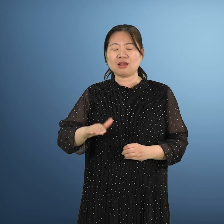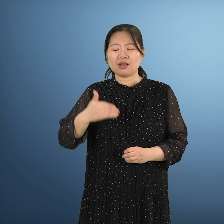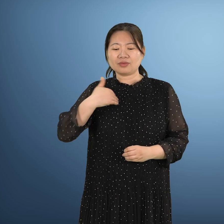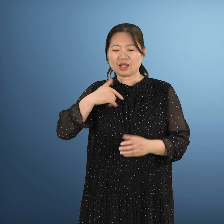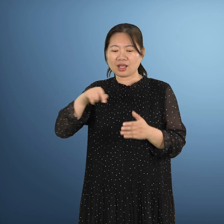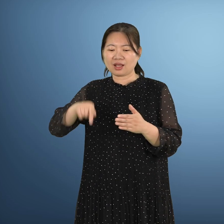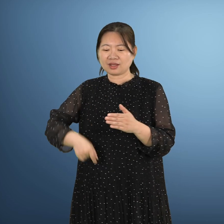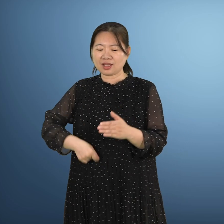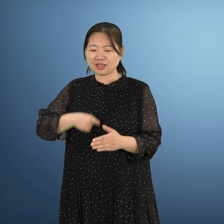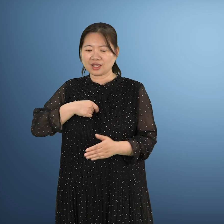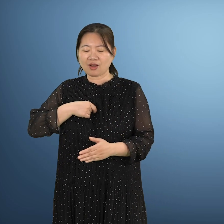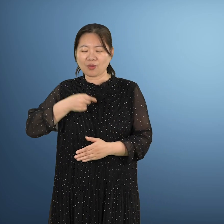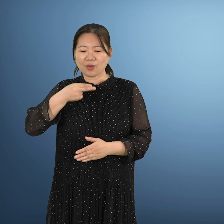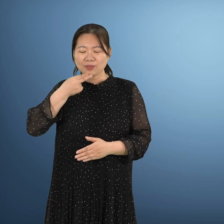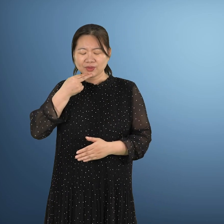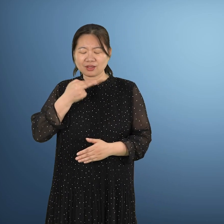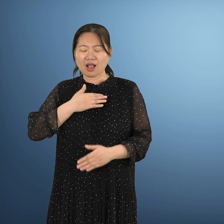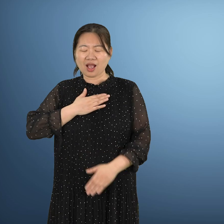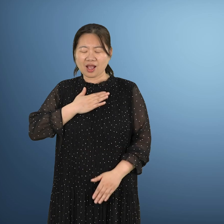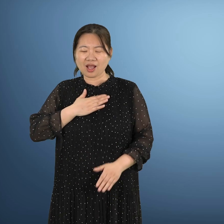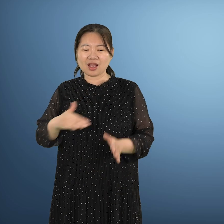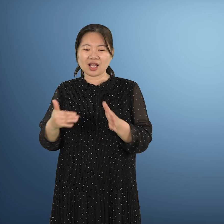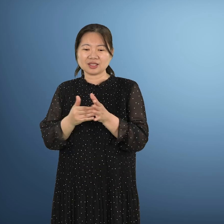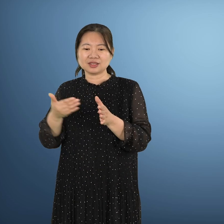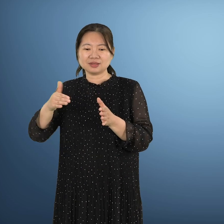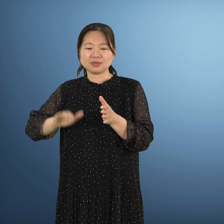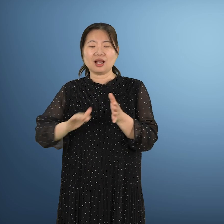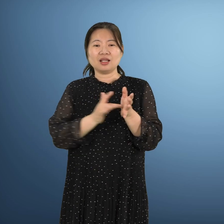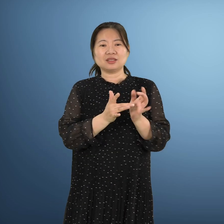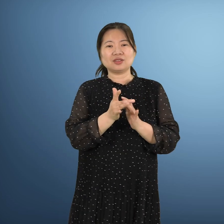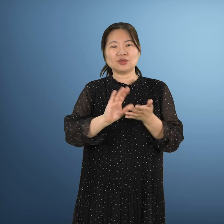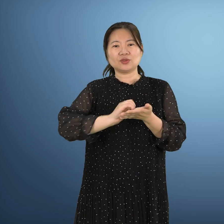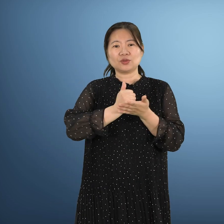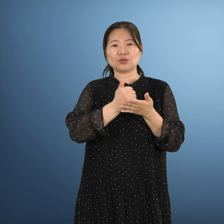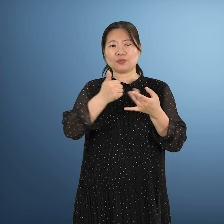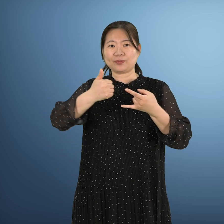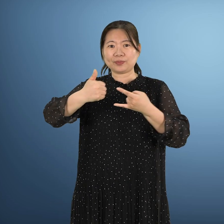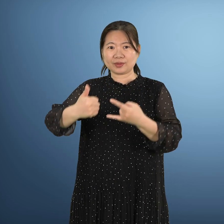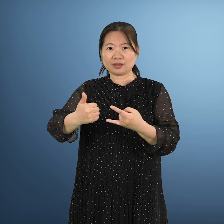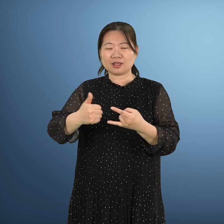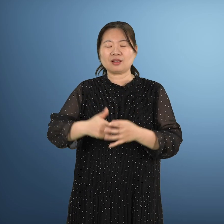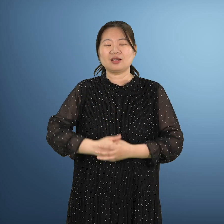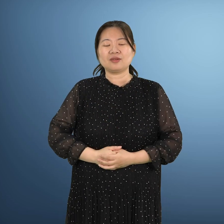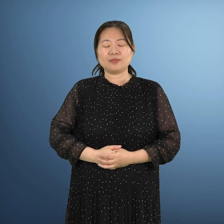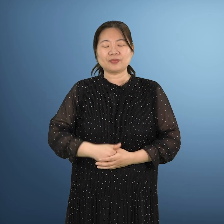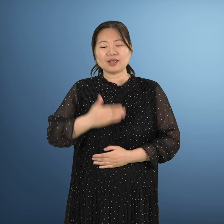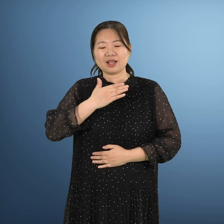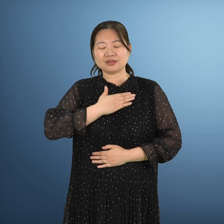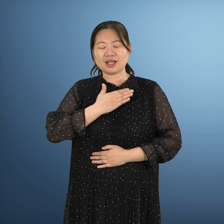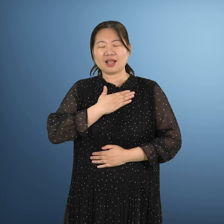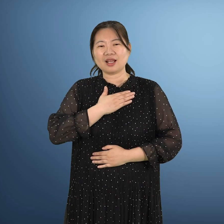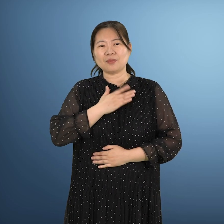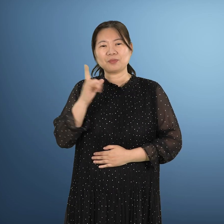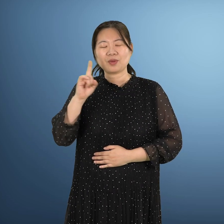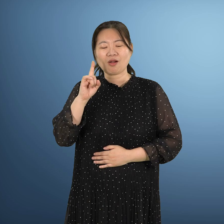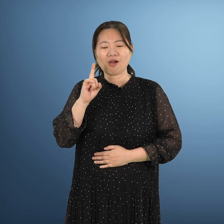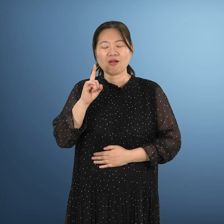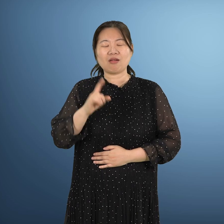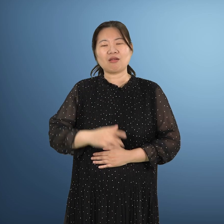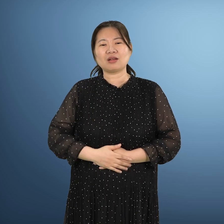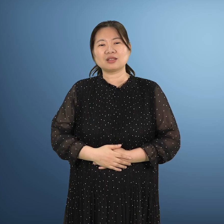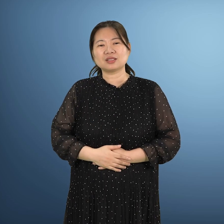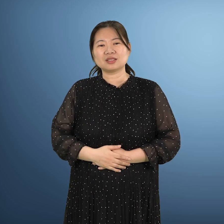내 안에 의가 없는 것을 나는 알지만 예수 그리스도께서 나의 이